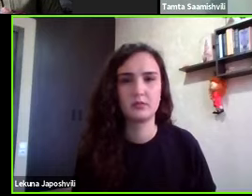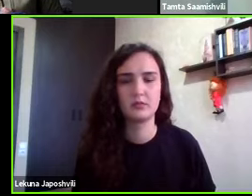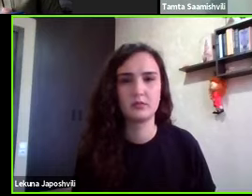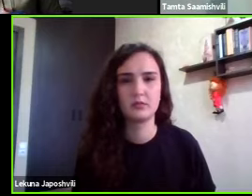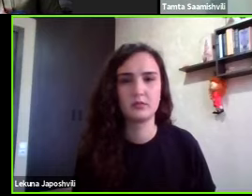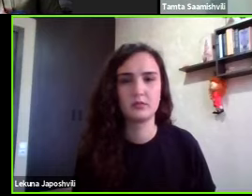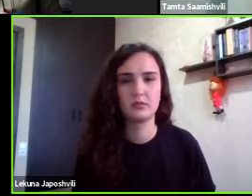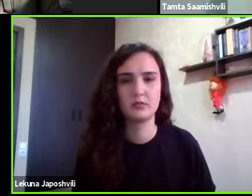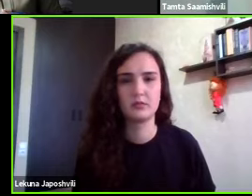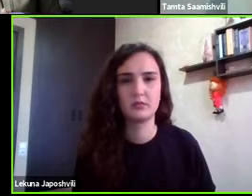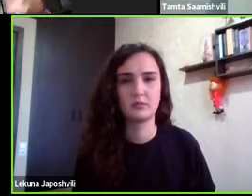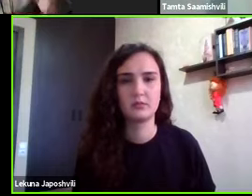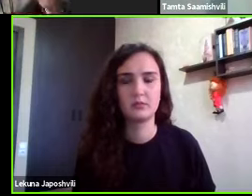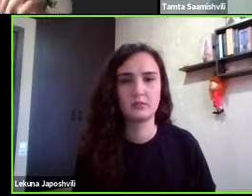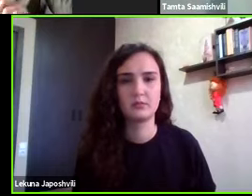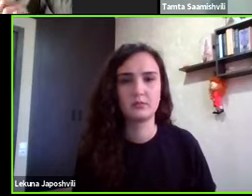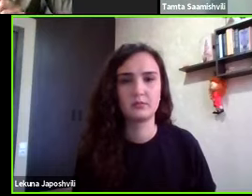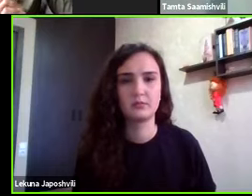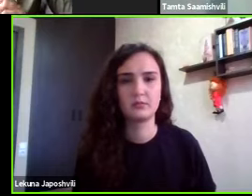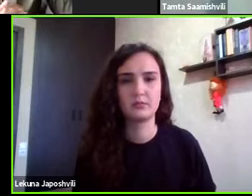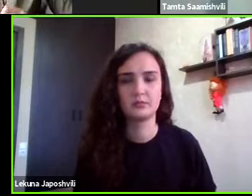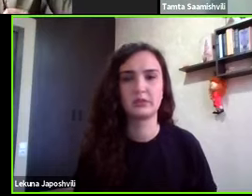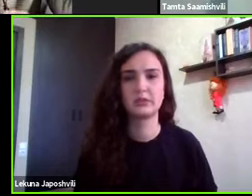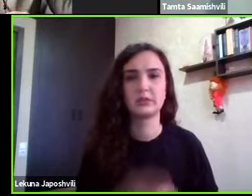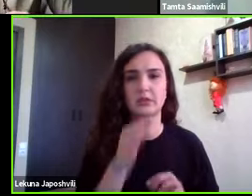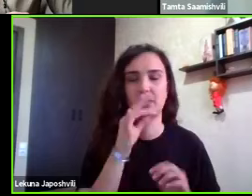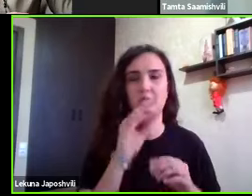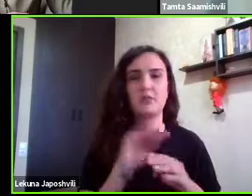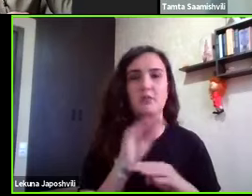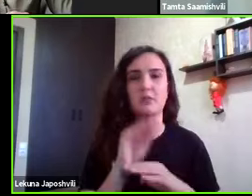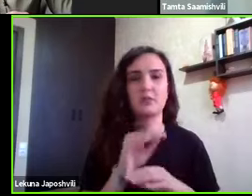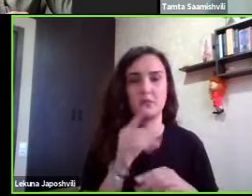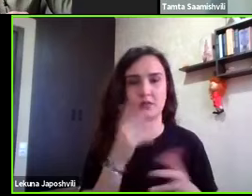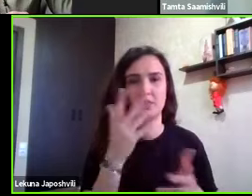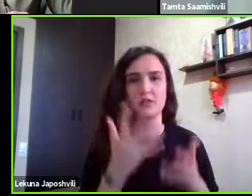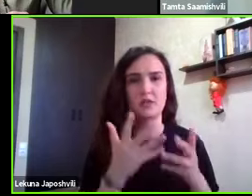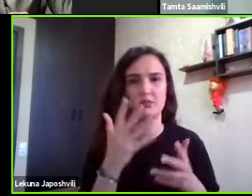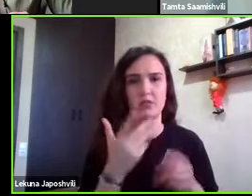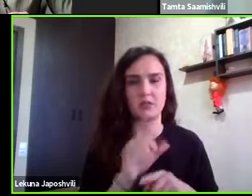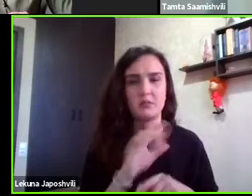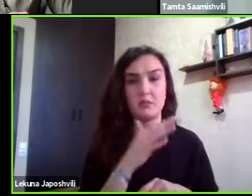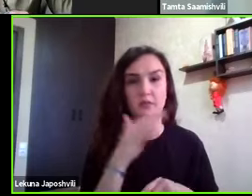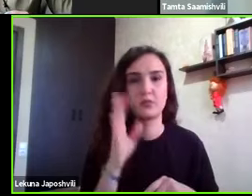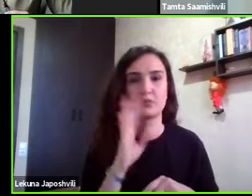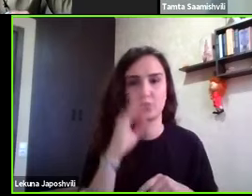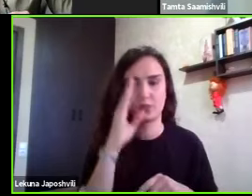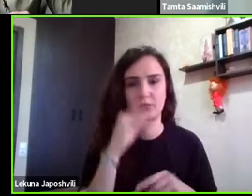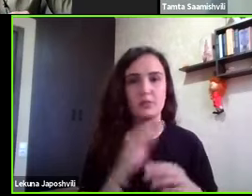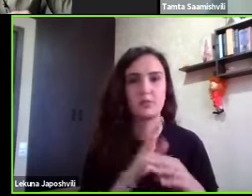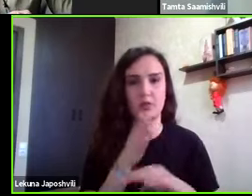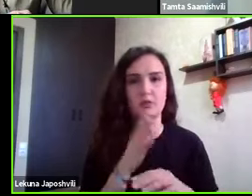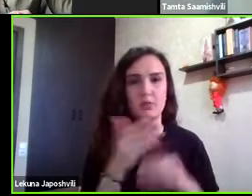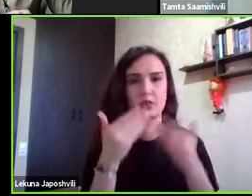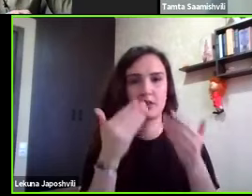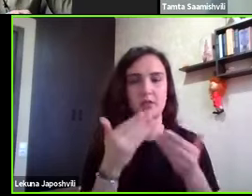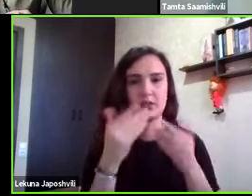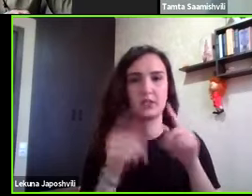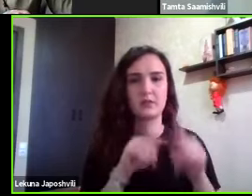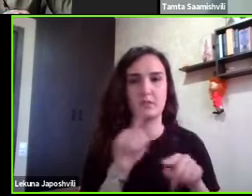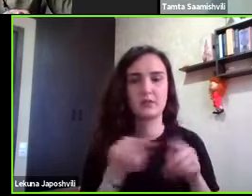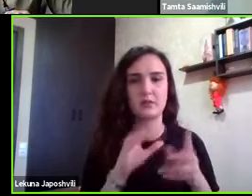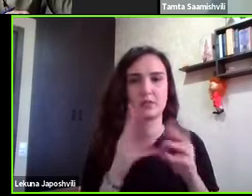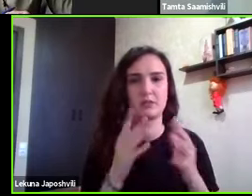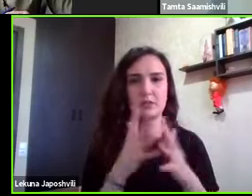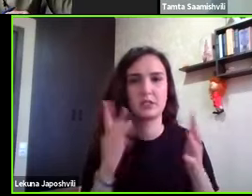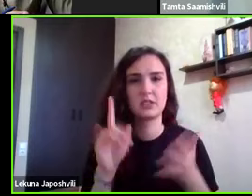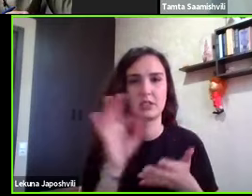სანამ აქ დაგვემატება შეკითხვები, თქვენც ალბათ ძალიან ბევრი მშობელი მოგმართავთ კითხვებით. აი ყველაზე მეტად